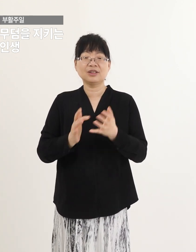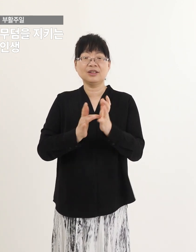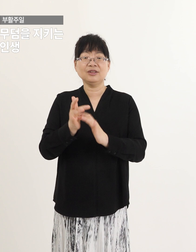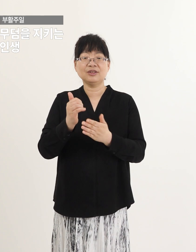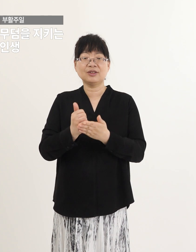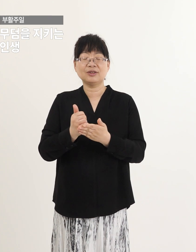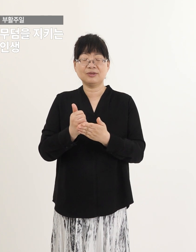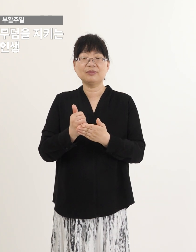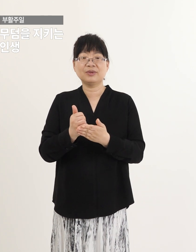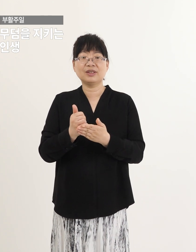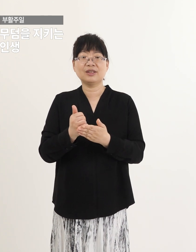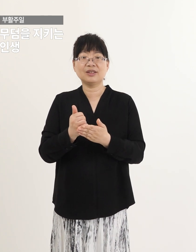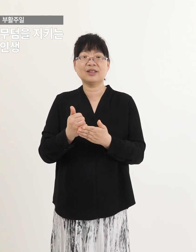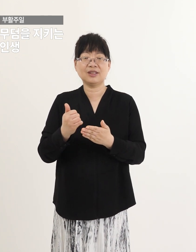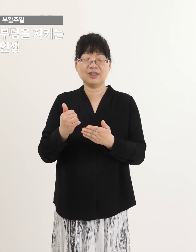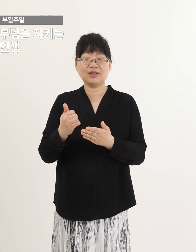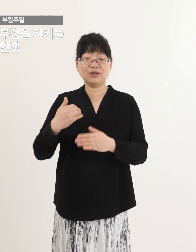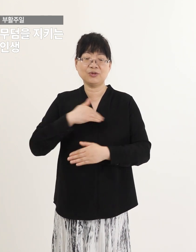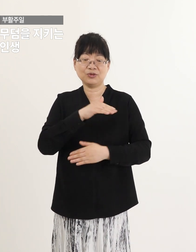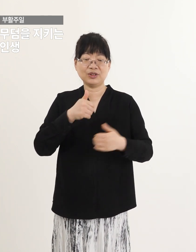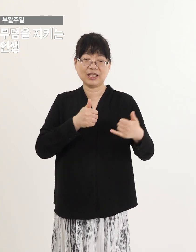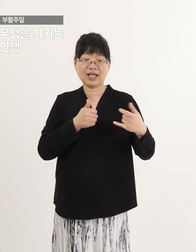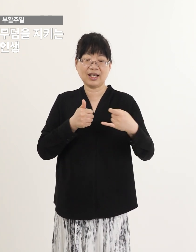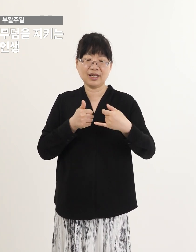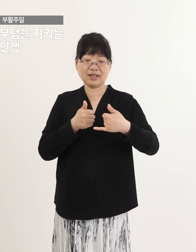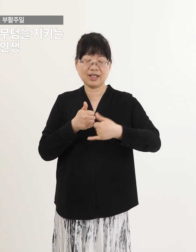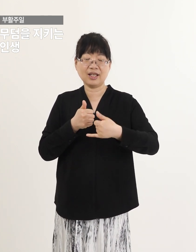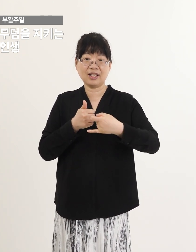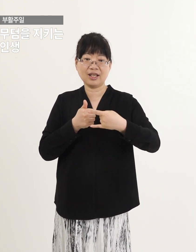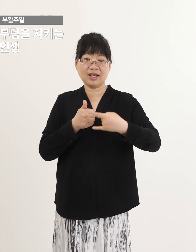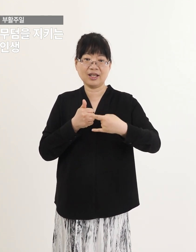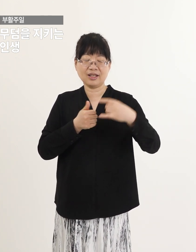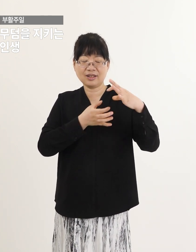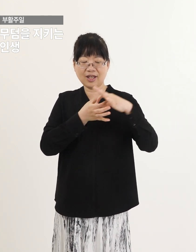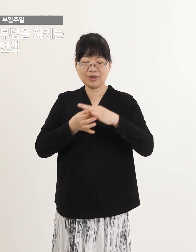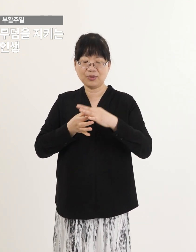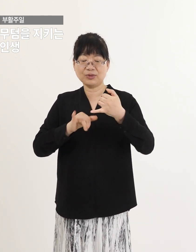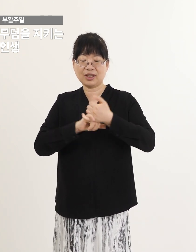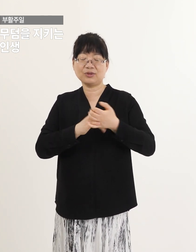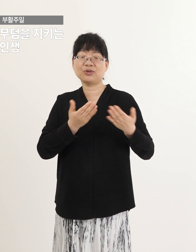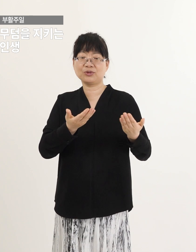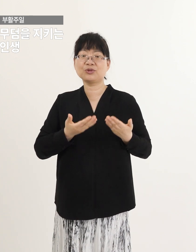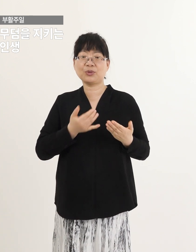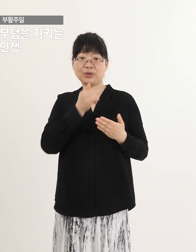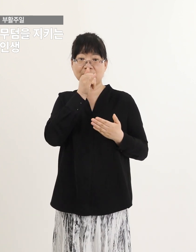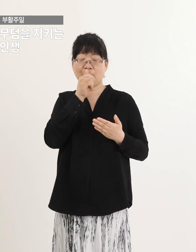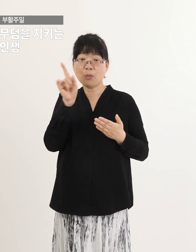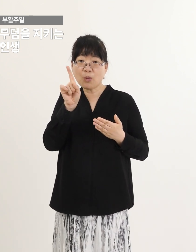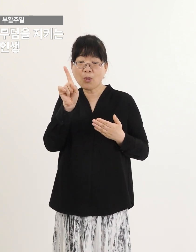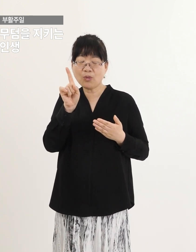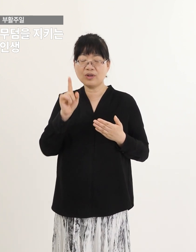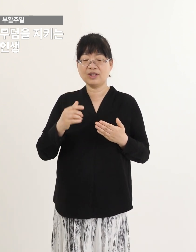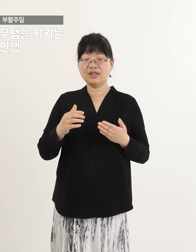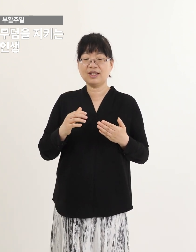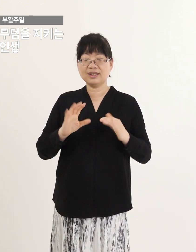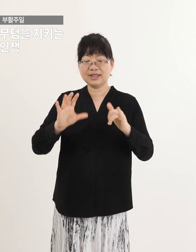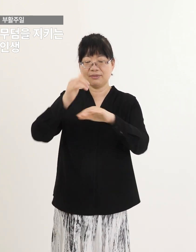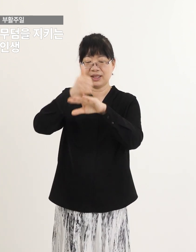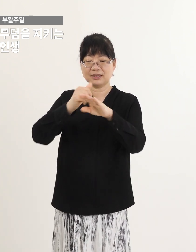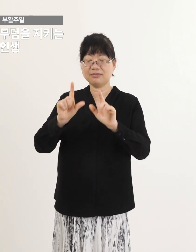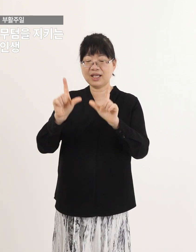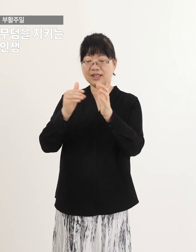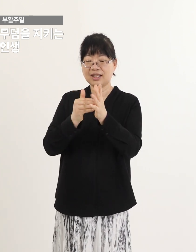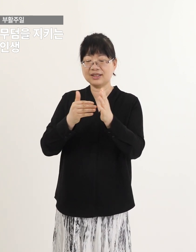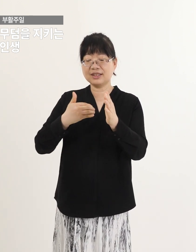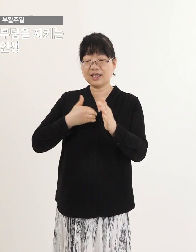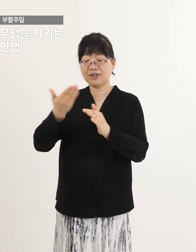예수님이 우리에게 하시는 너무도 선명한 약속입니다. 내가 세상 끝날까지 너와 함께